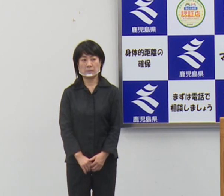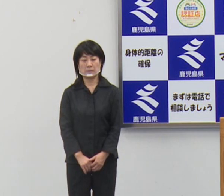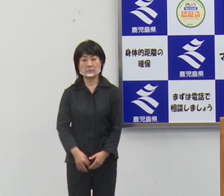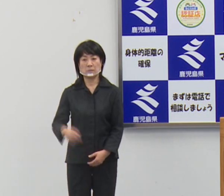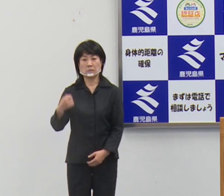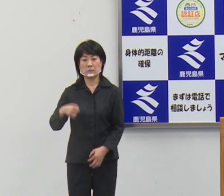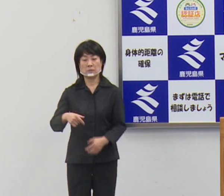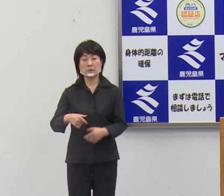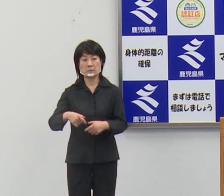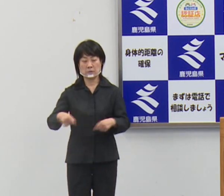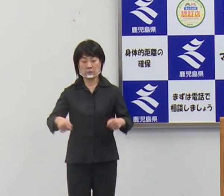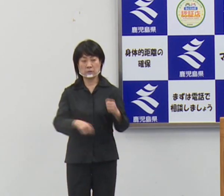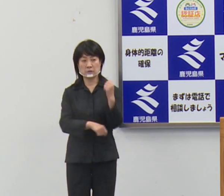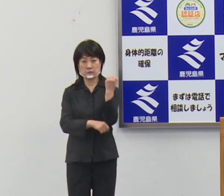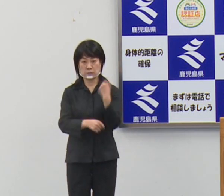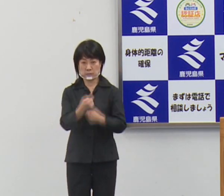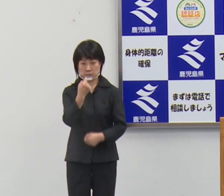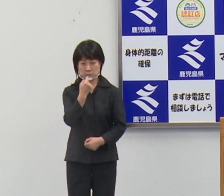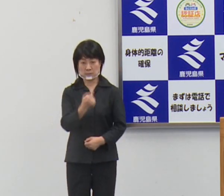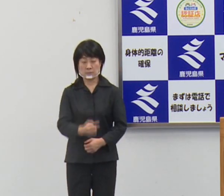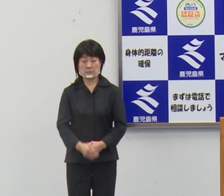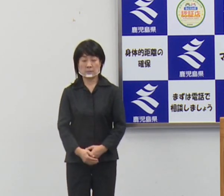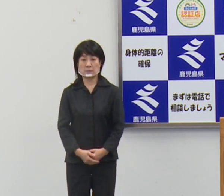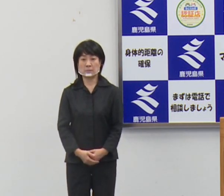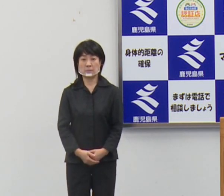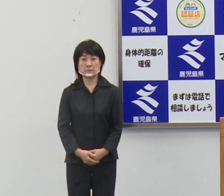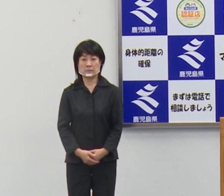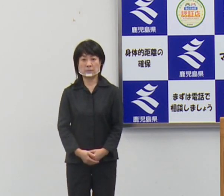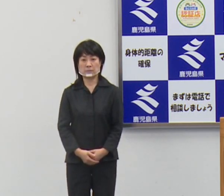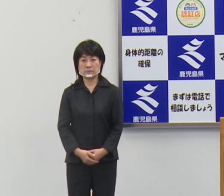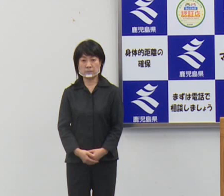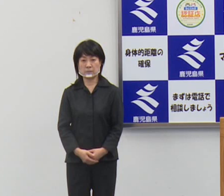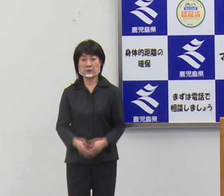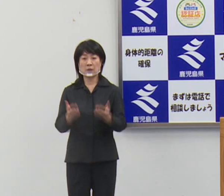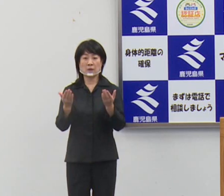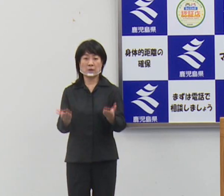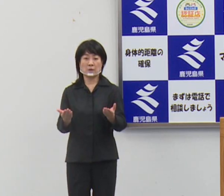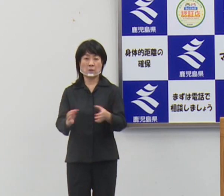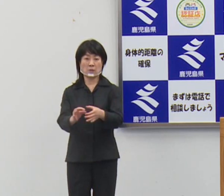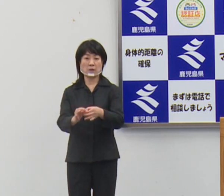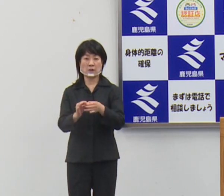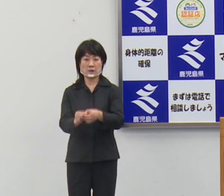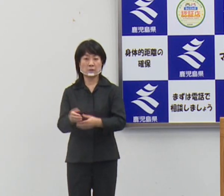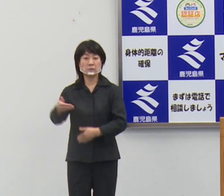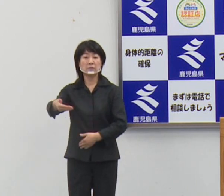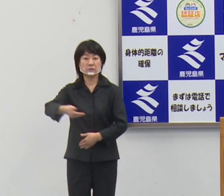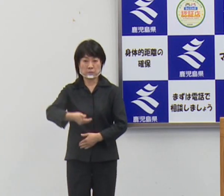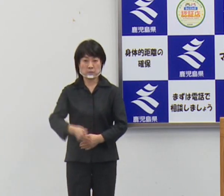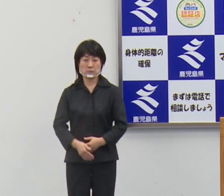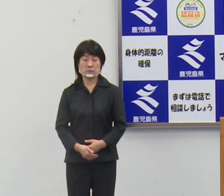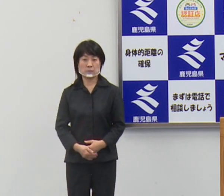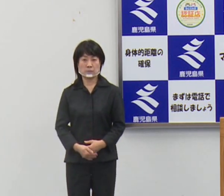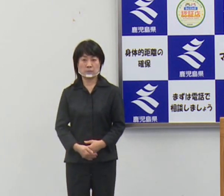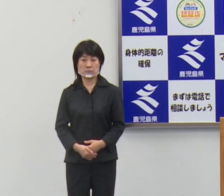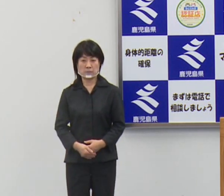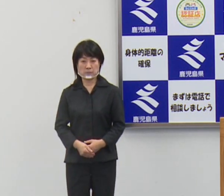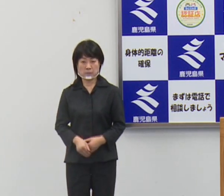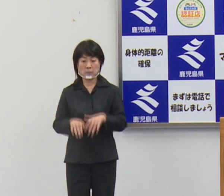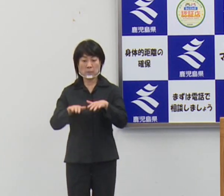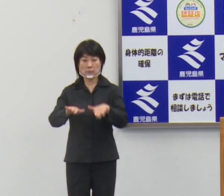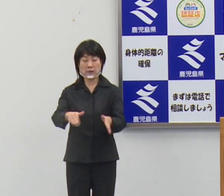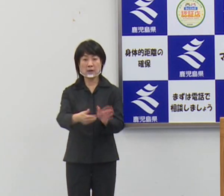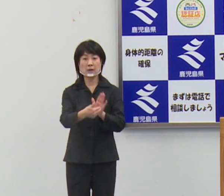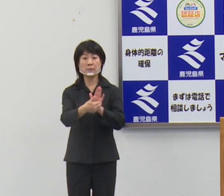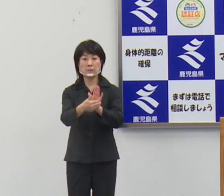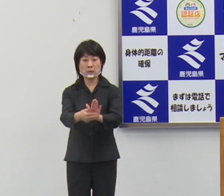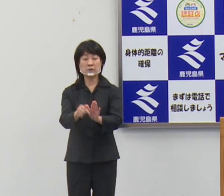南日本新聞の鹿島です。よろしくお願いします。学校関係についてお伺いします。まん延防止延